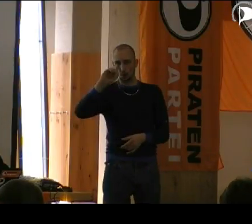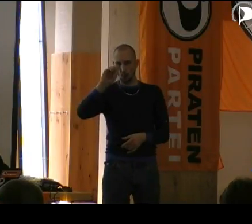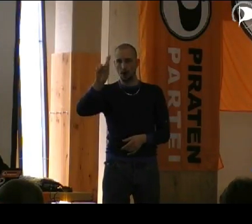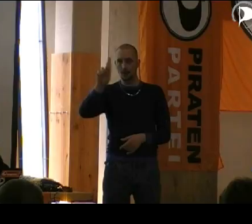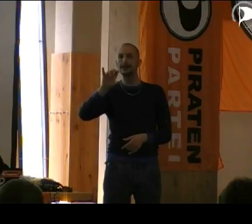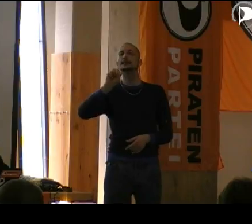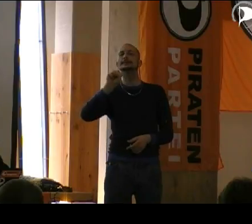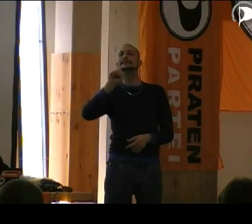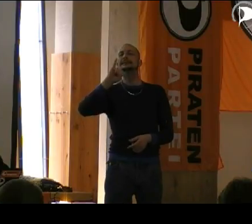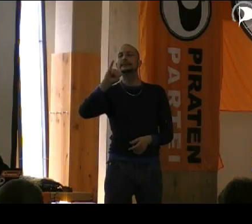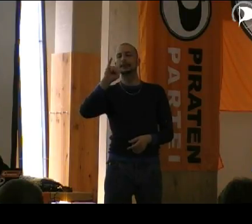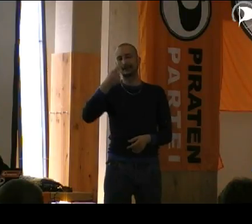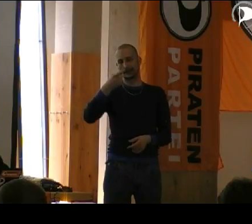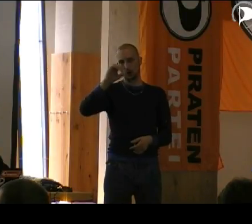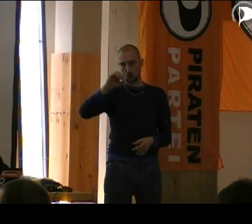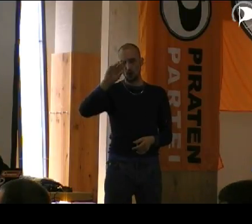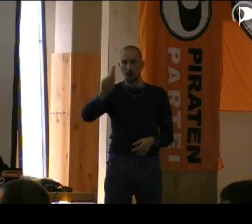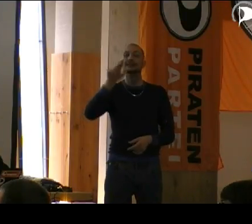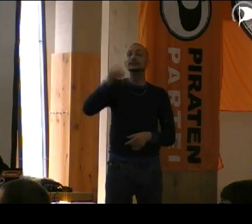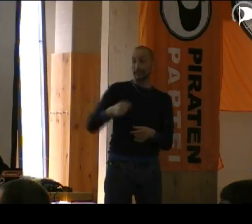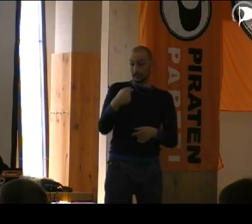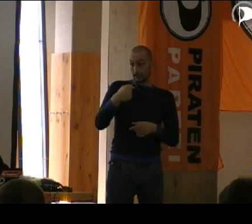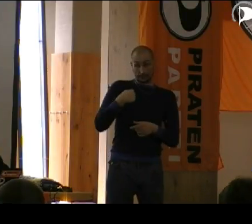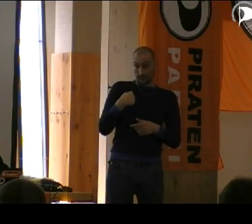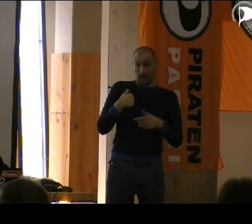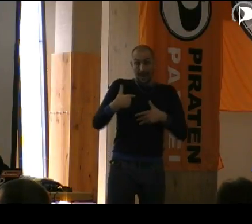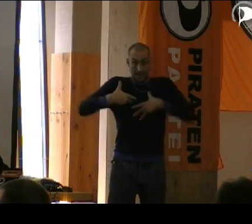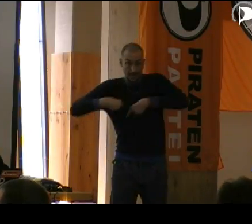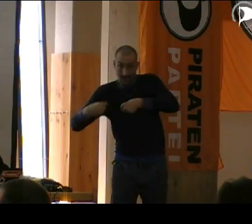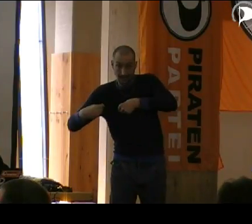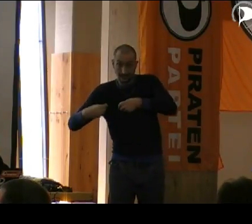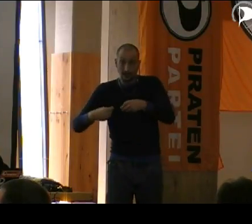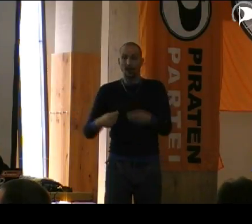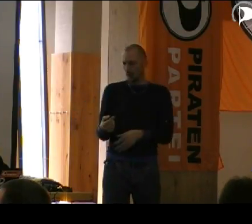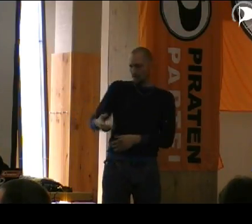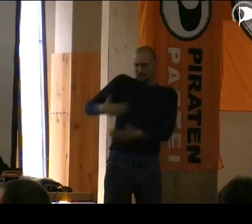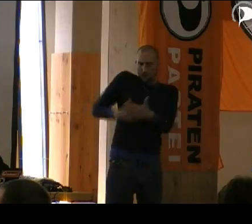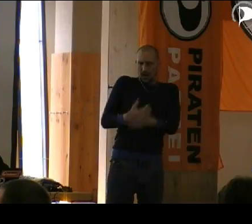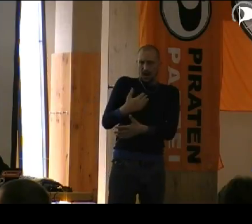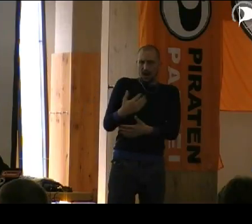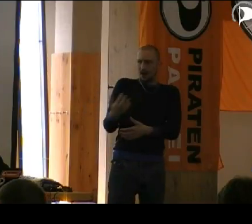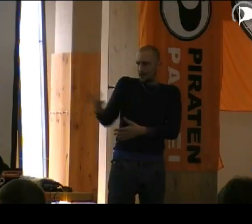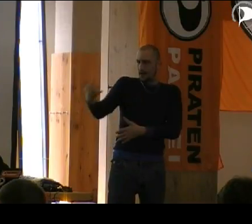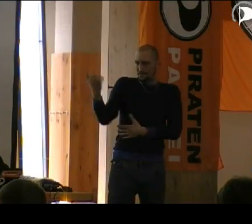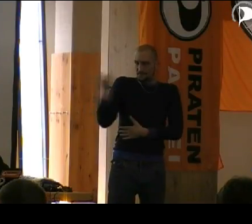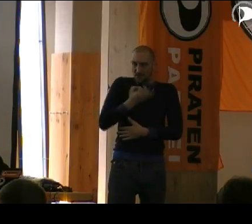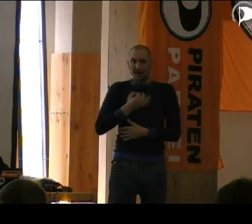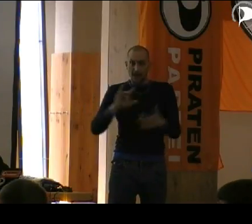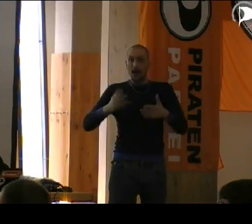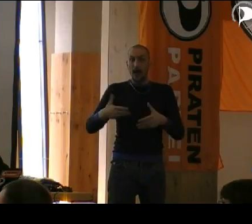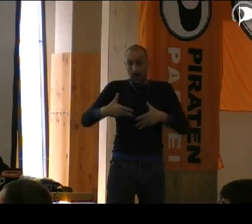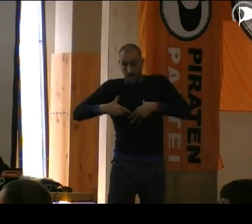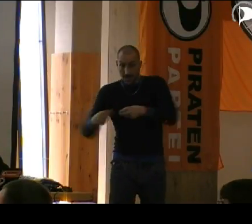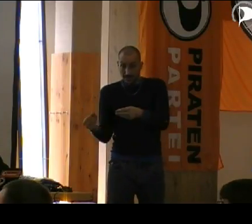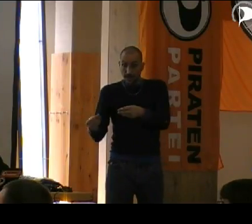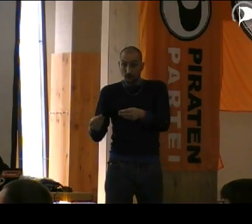und bier ohne einladung wo es andré wollen wurde ich gefragt ob das mit einladung noch geklappt hätte ich